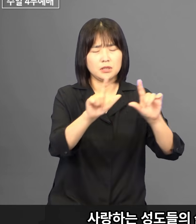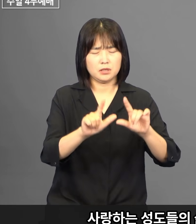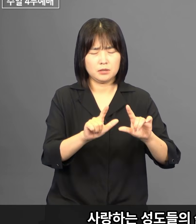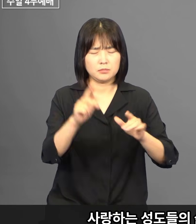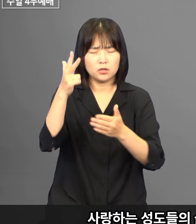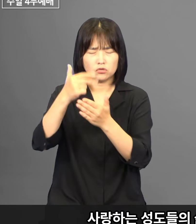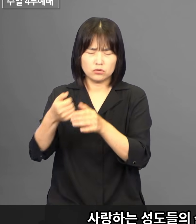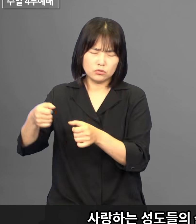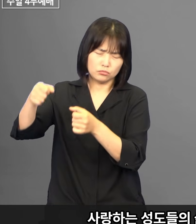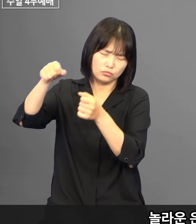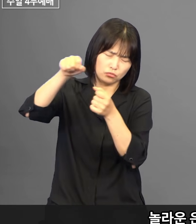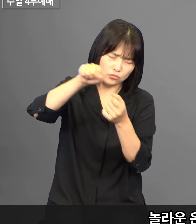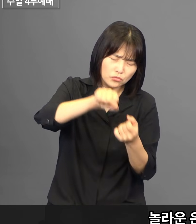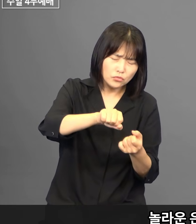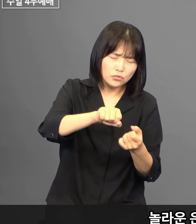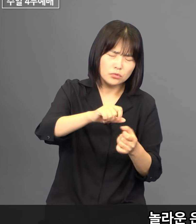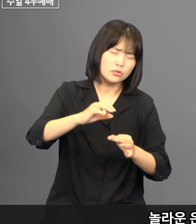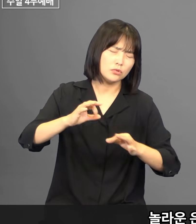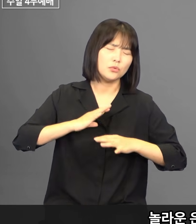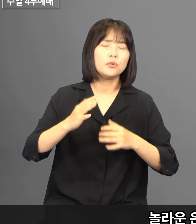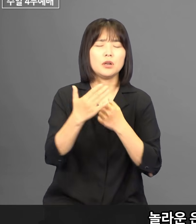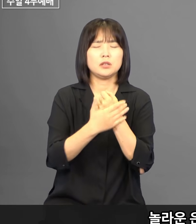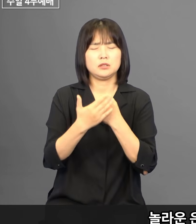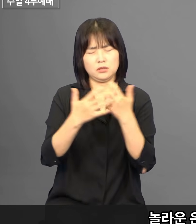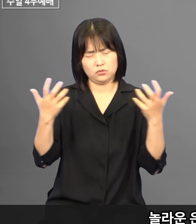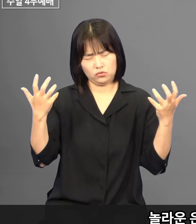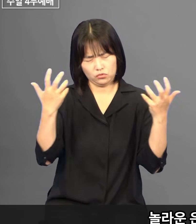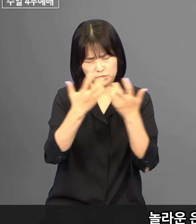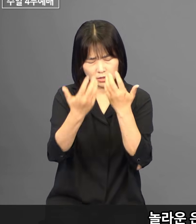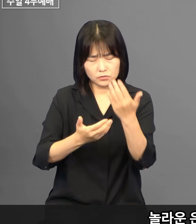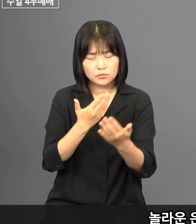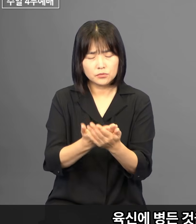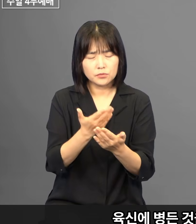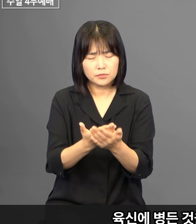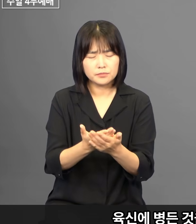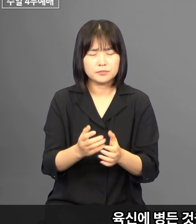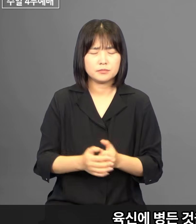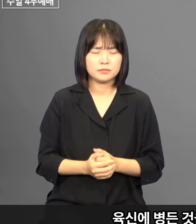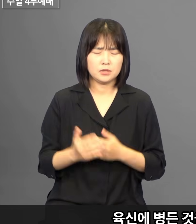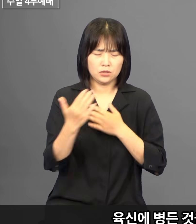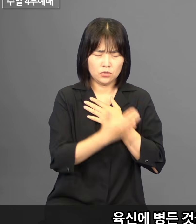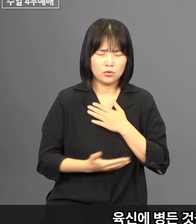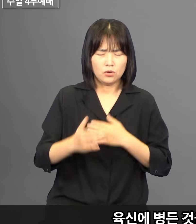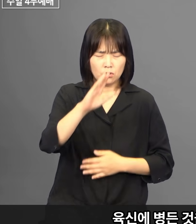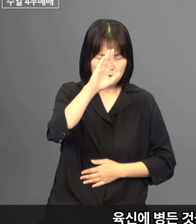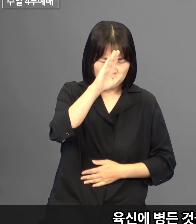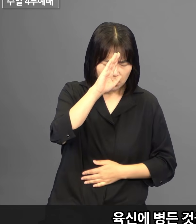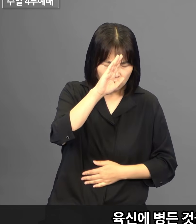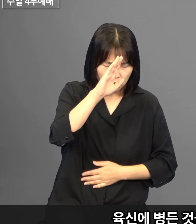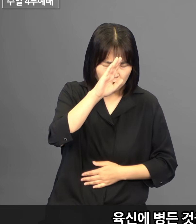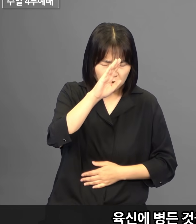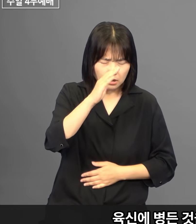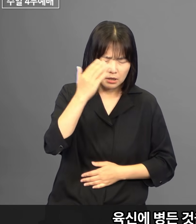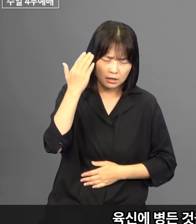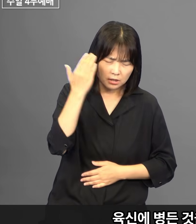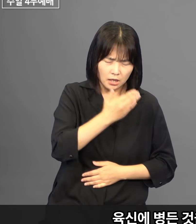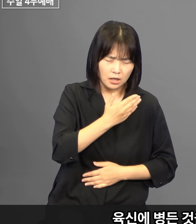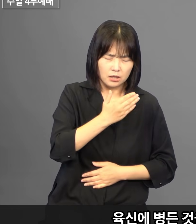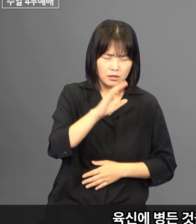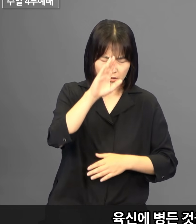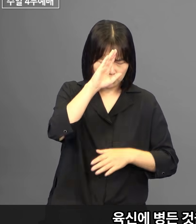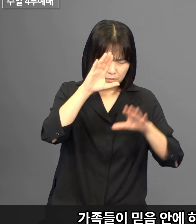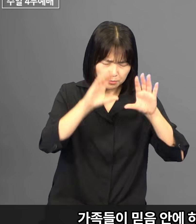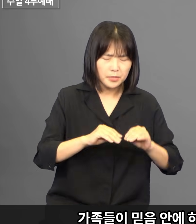주님이 부어주시고 싶은 놀라운 은혜로 충만하소서. 육신의 병든 것을 깨끗하게